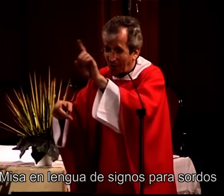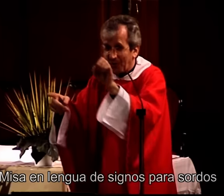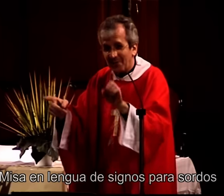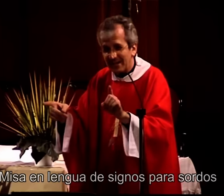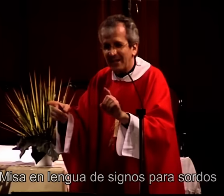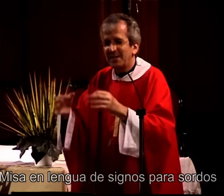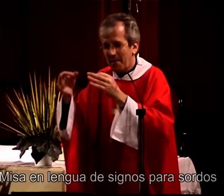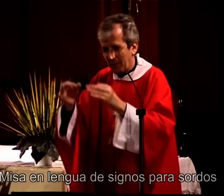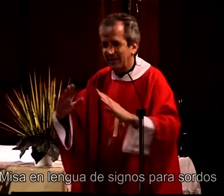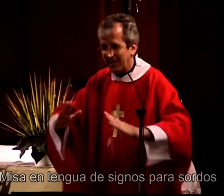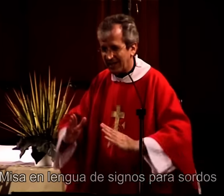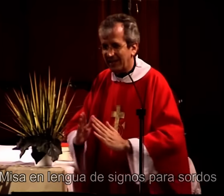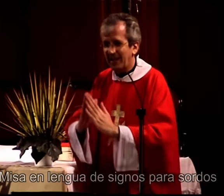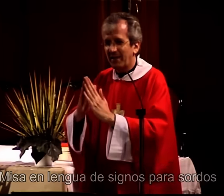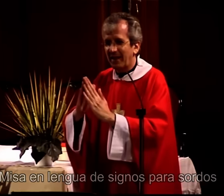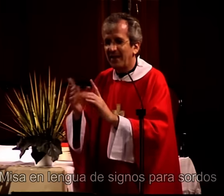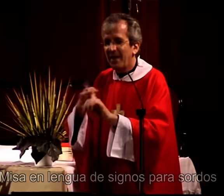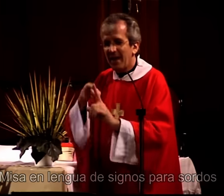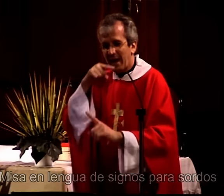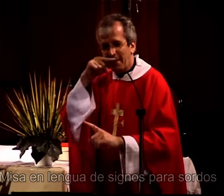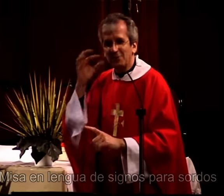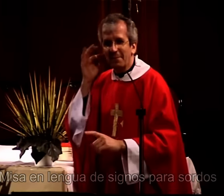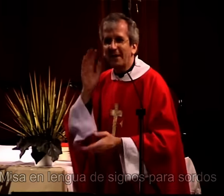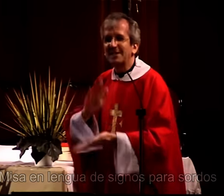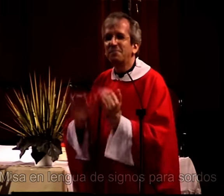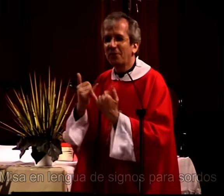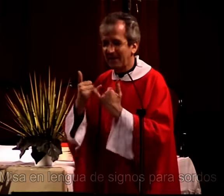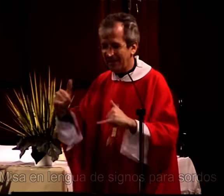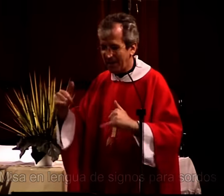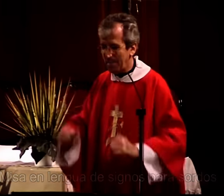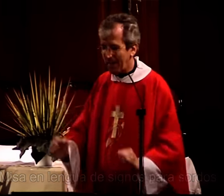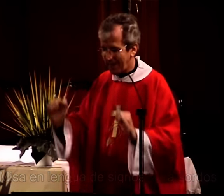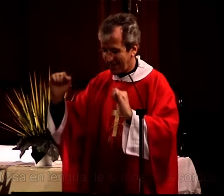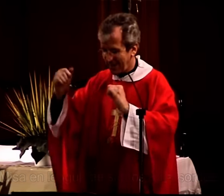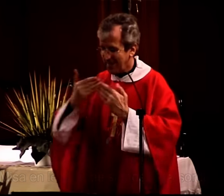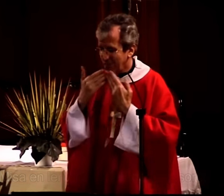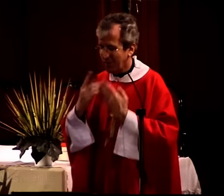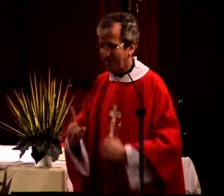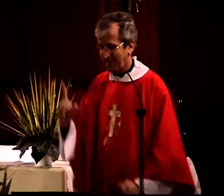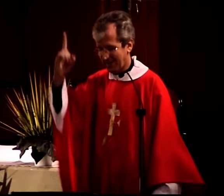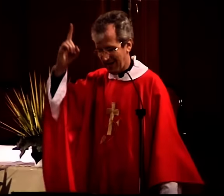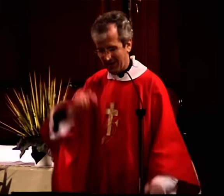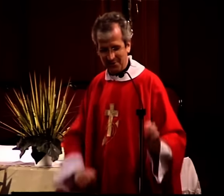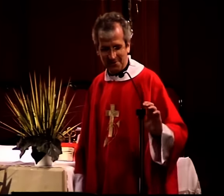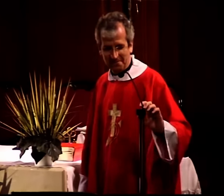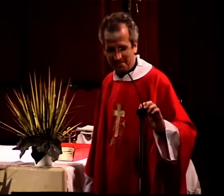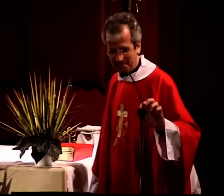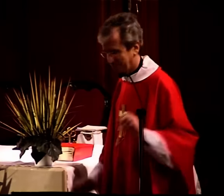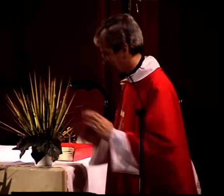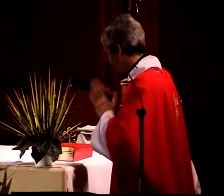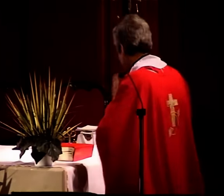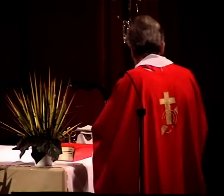viniendo o donde estéis, pero que sea santa de verdad. Hermanos y hermanas, podéis ir en paz. Demos gracias a Dios.